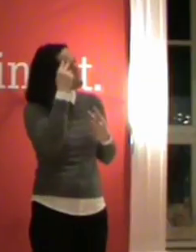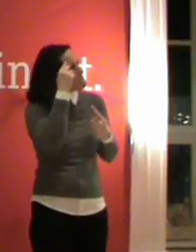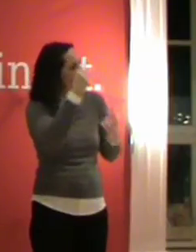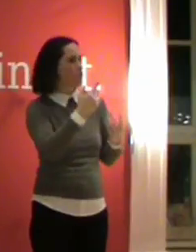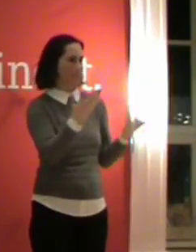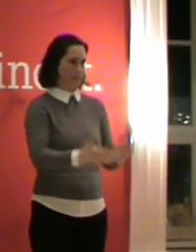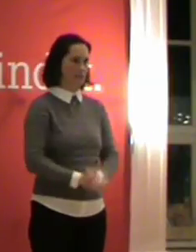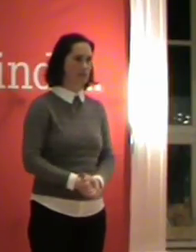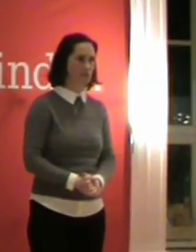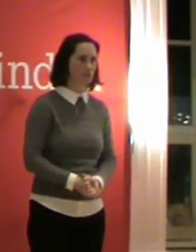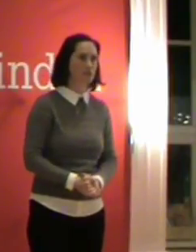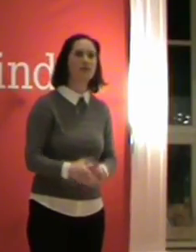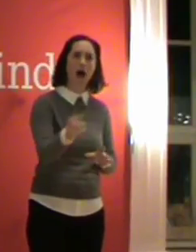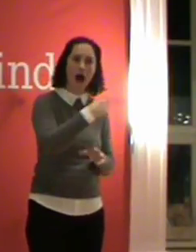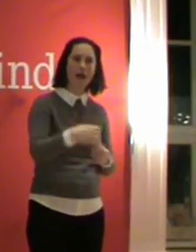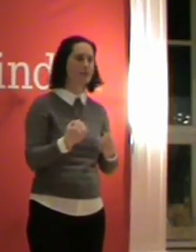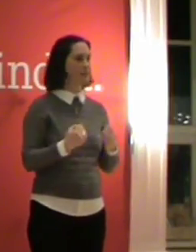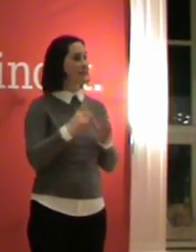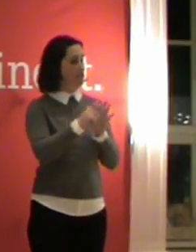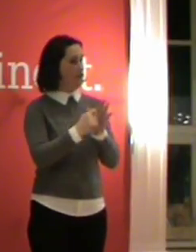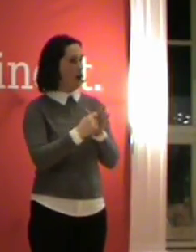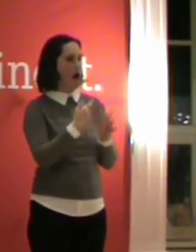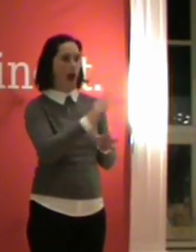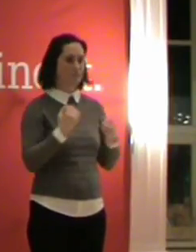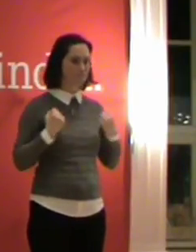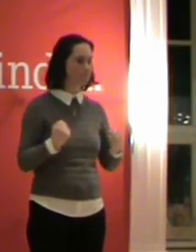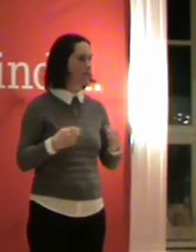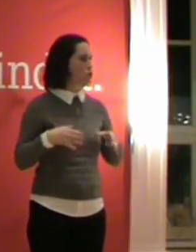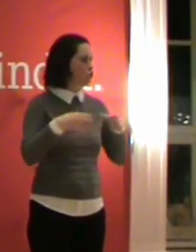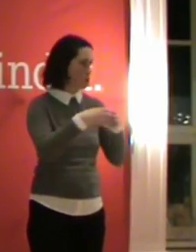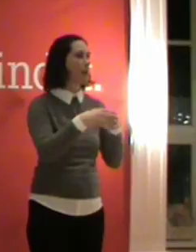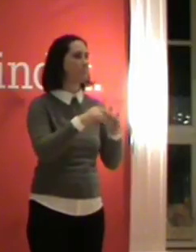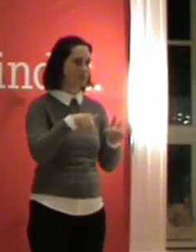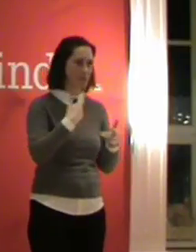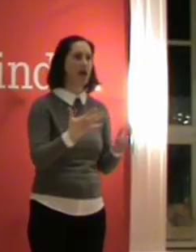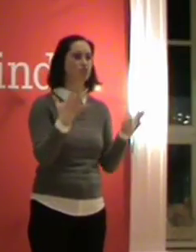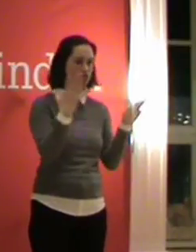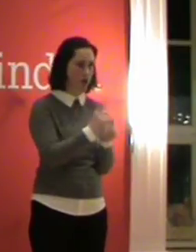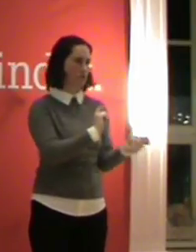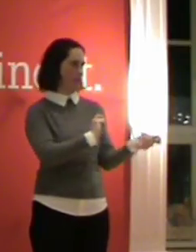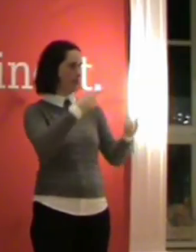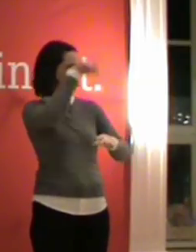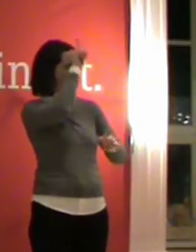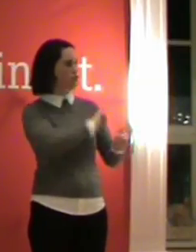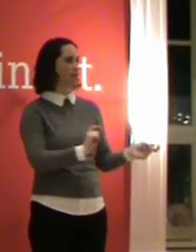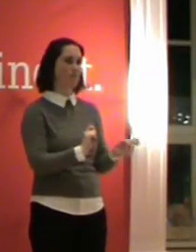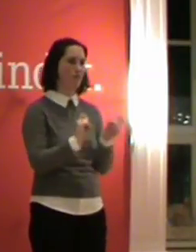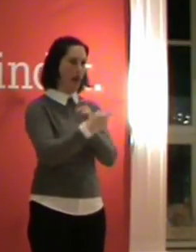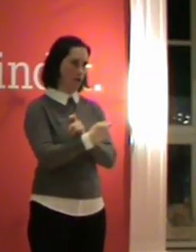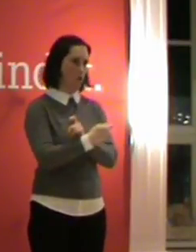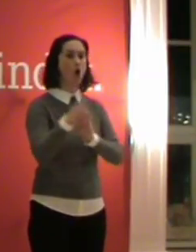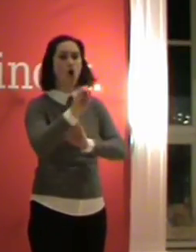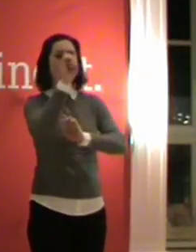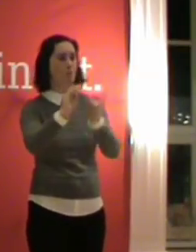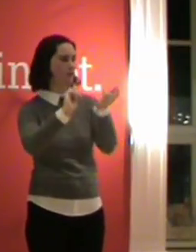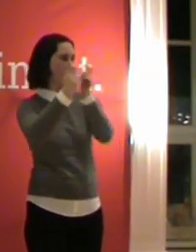mit Entschlossenheit und kämpferisch in das Wahljahr gehen, können wir einen Beitrag leisten zur Veränderung in diesem Land, zur Veränderung in